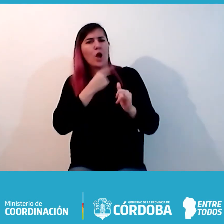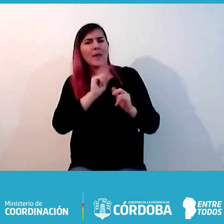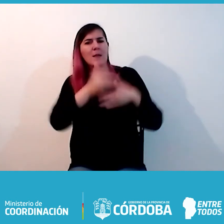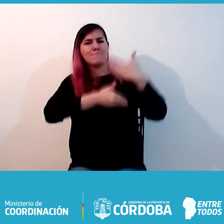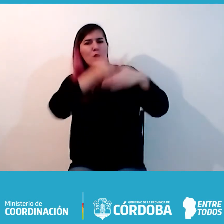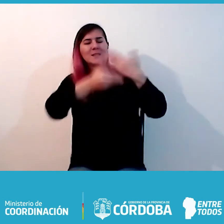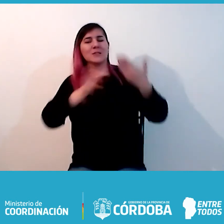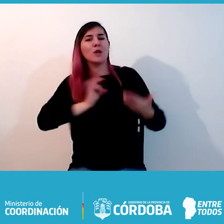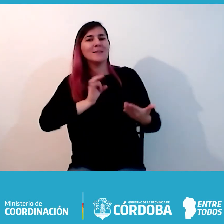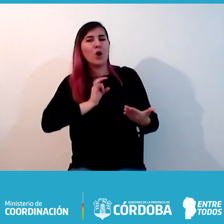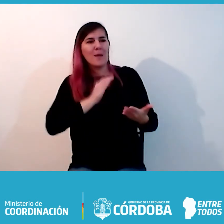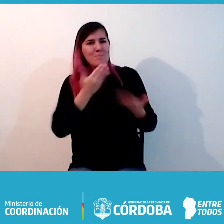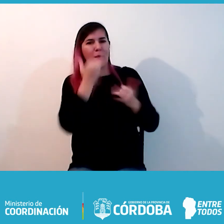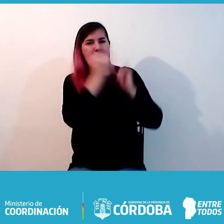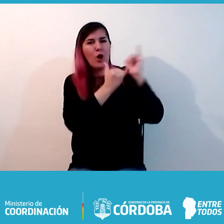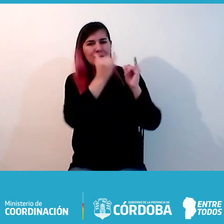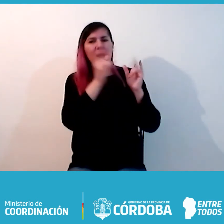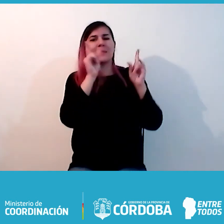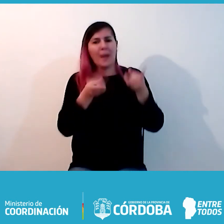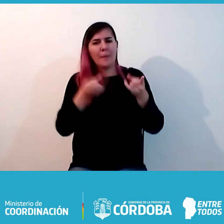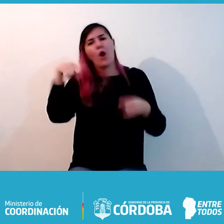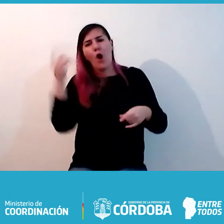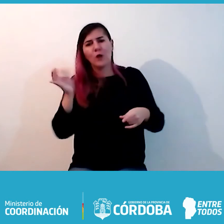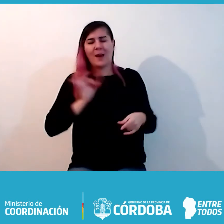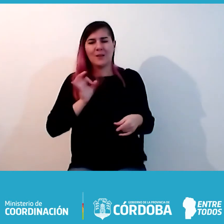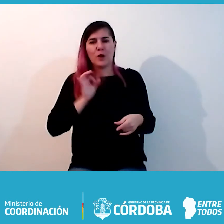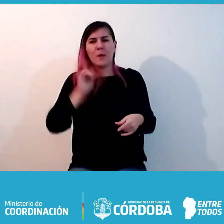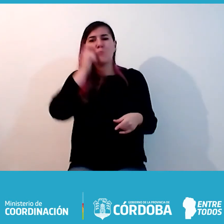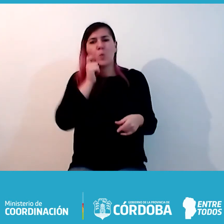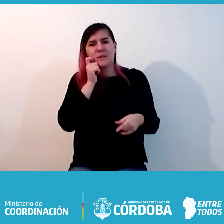de las historias que se pueden contar, pero también hay otras historias que en